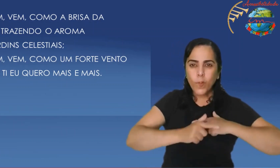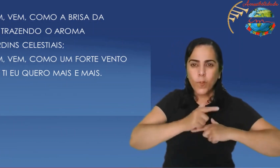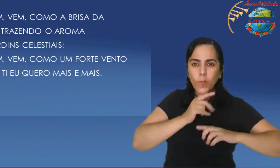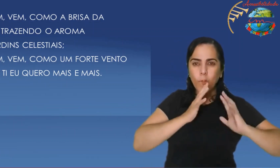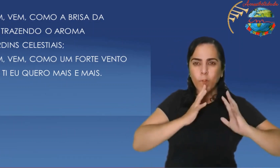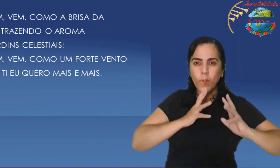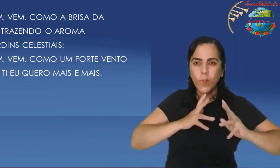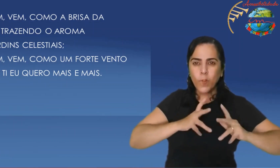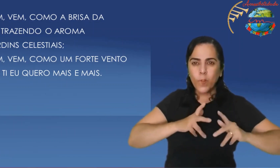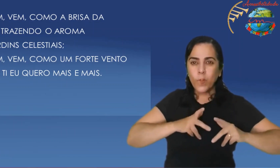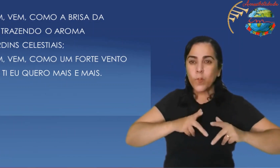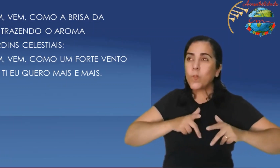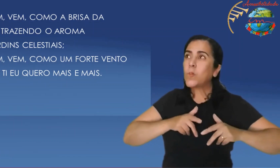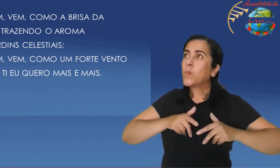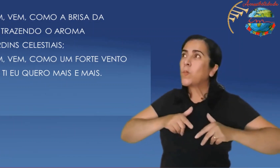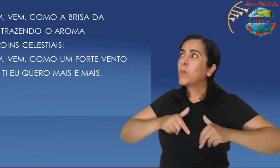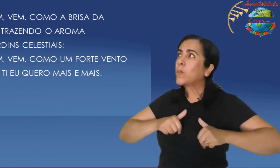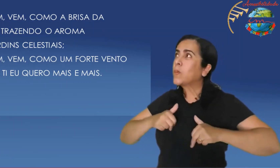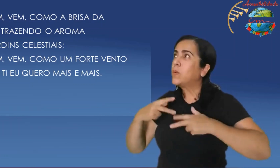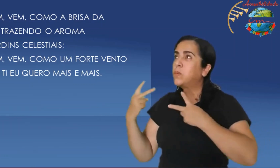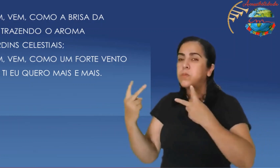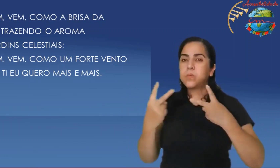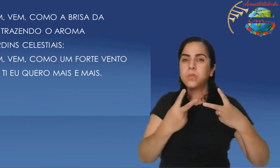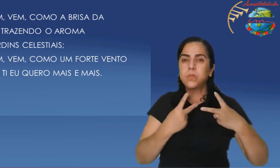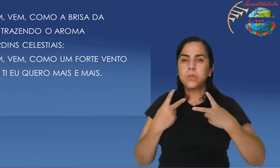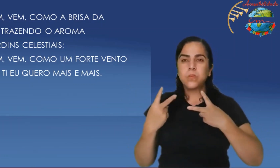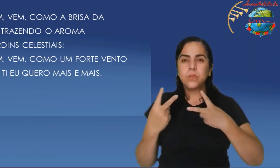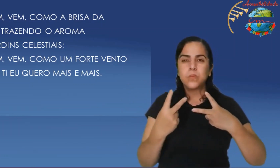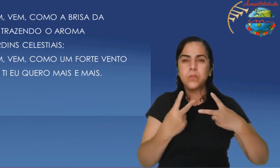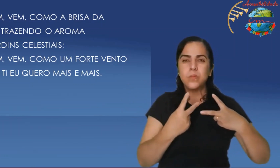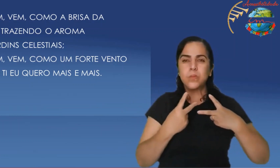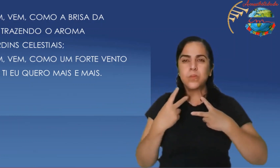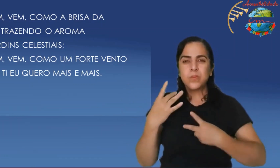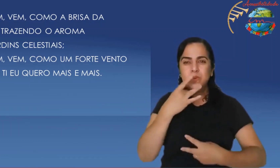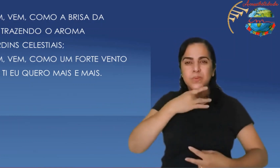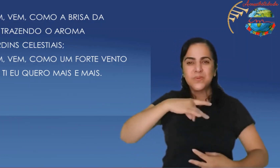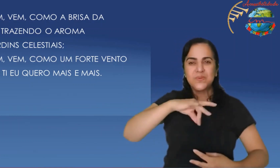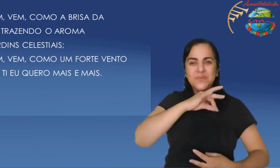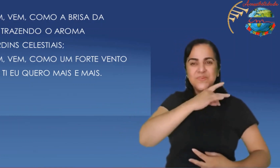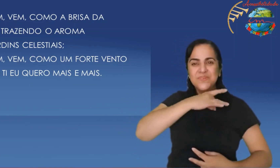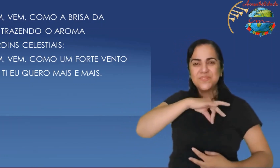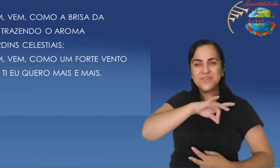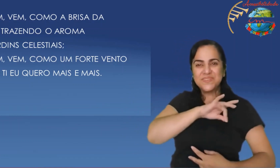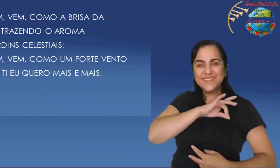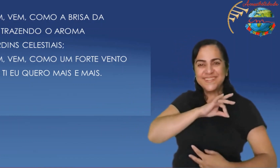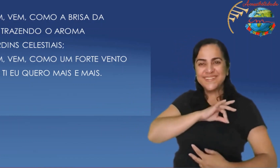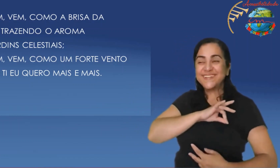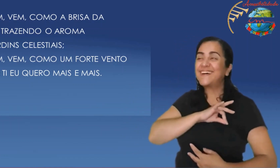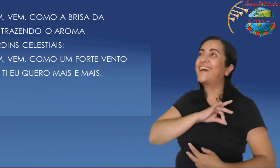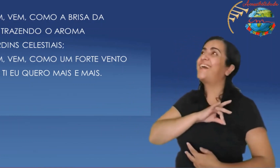vem, de ti eu quero mais